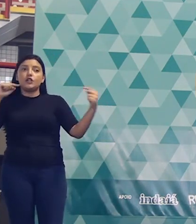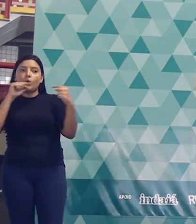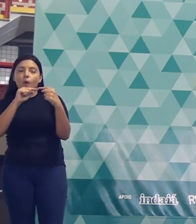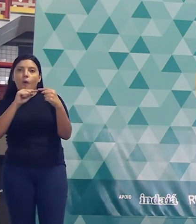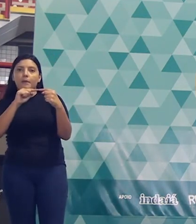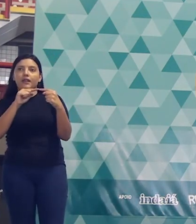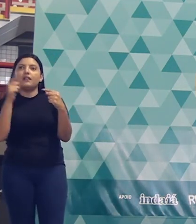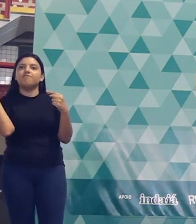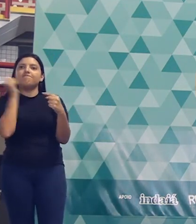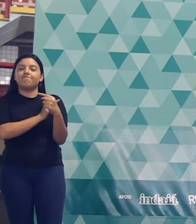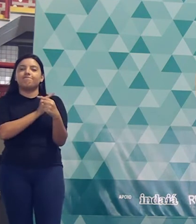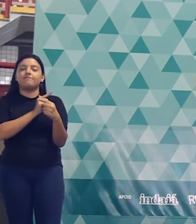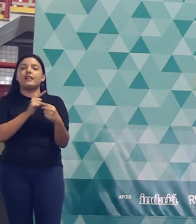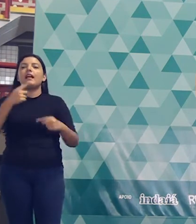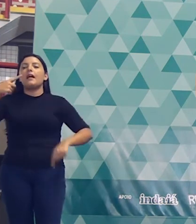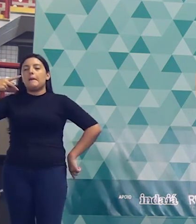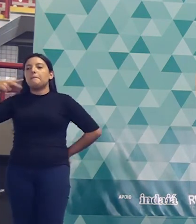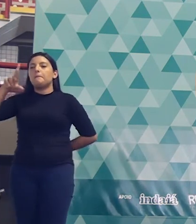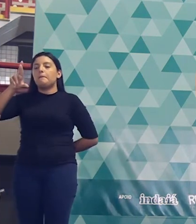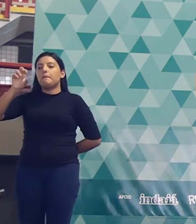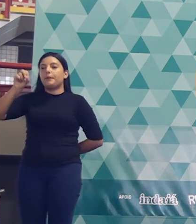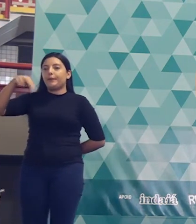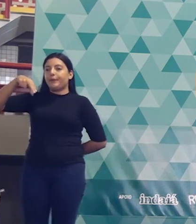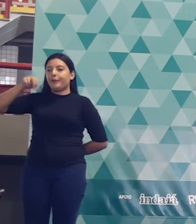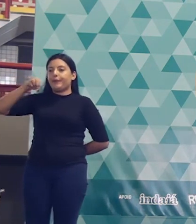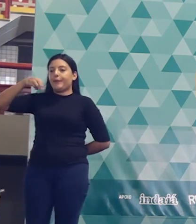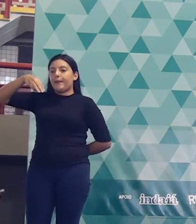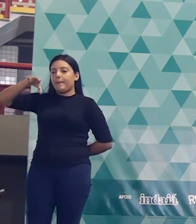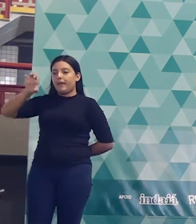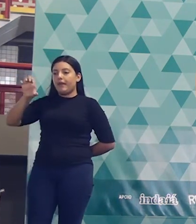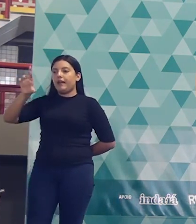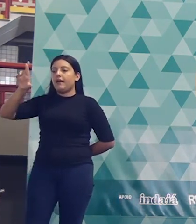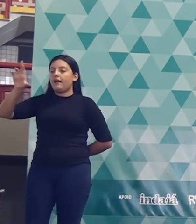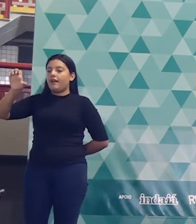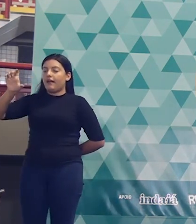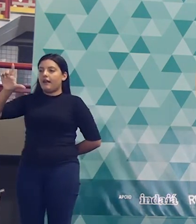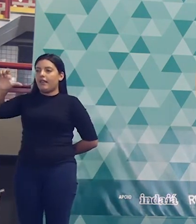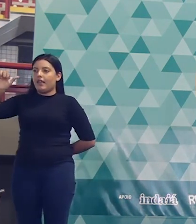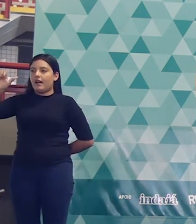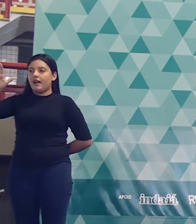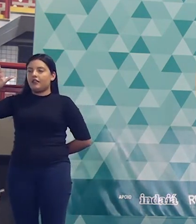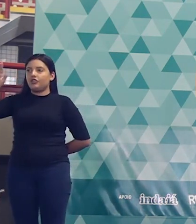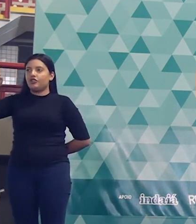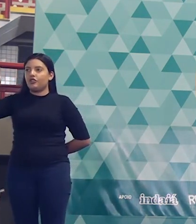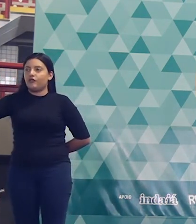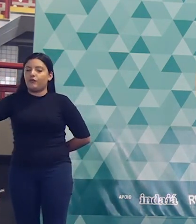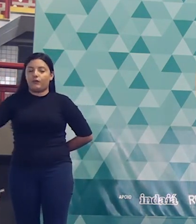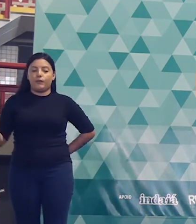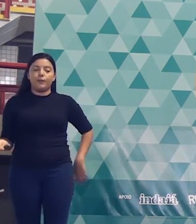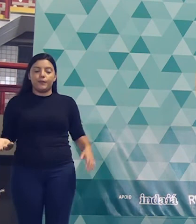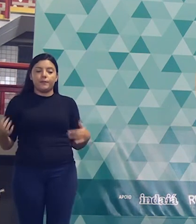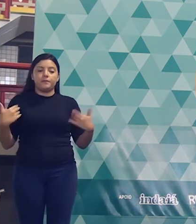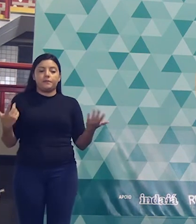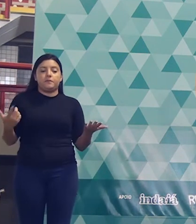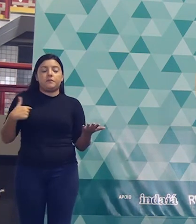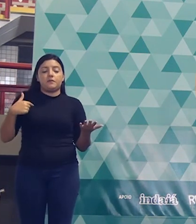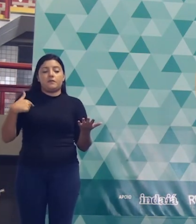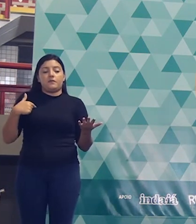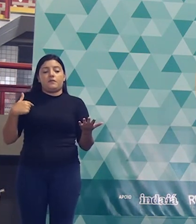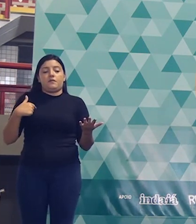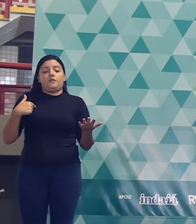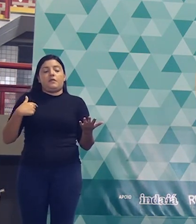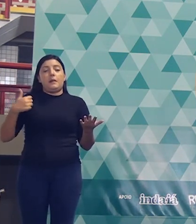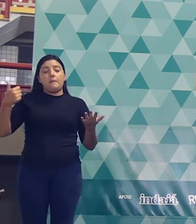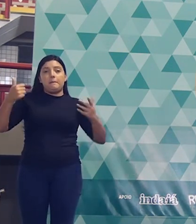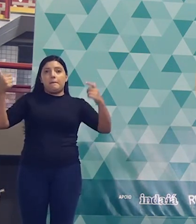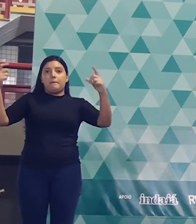E quando ele é pronome relativo, ele inicia a oração subordinada. Você percebe que a primeira estrofe é toda